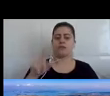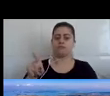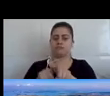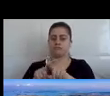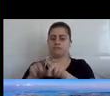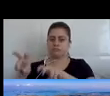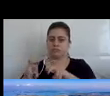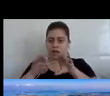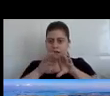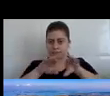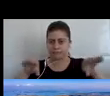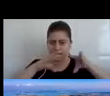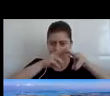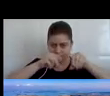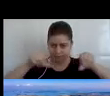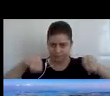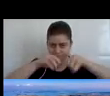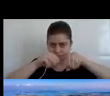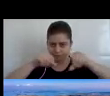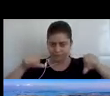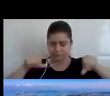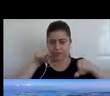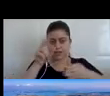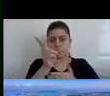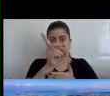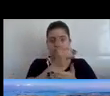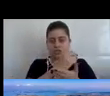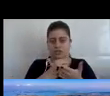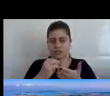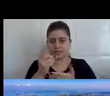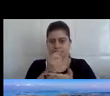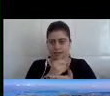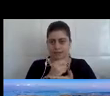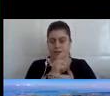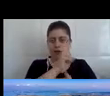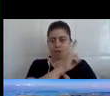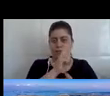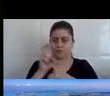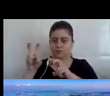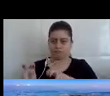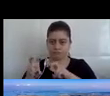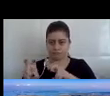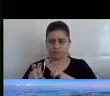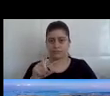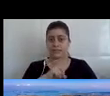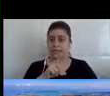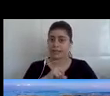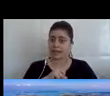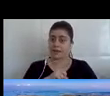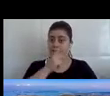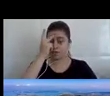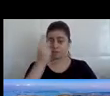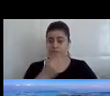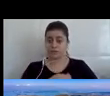que esse design, né, do contínuo rural urbano, ele é um design onde ele também tem muita participação